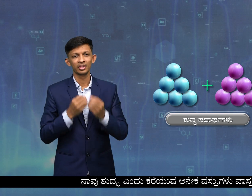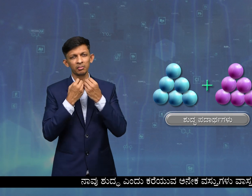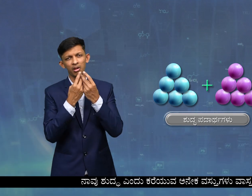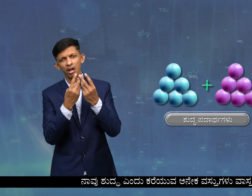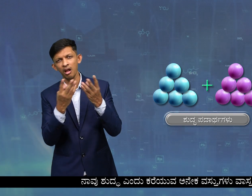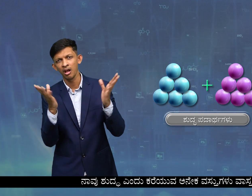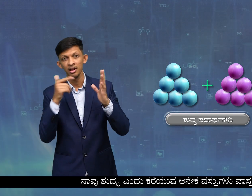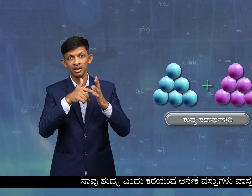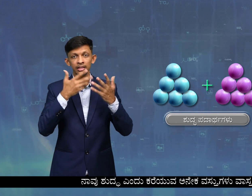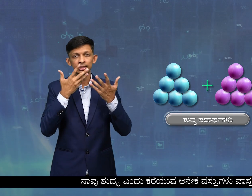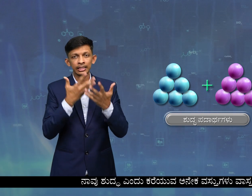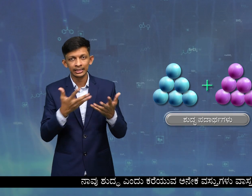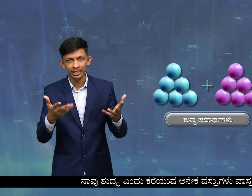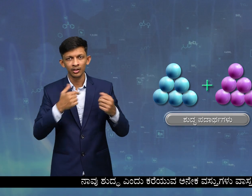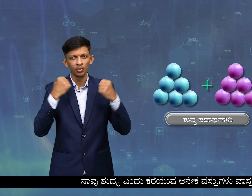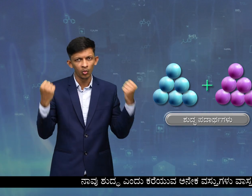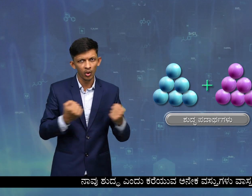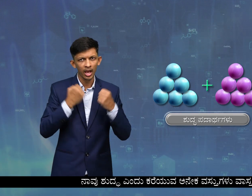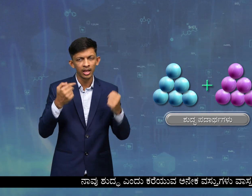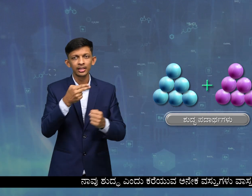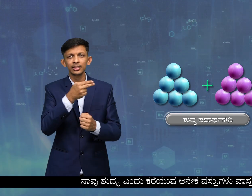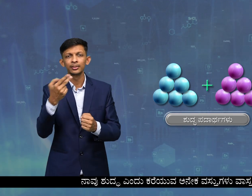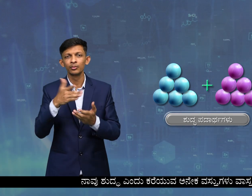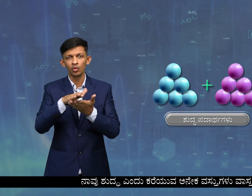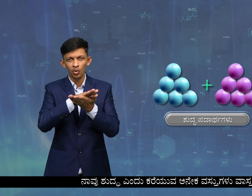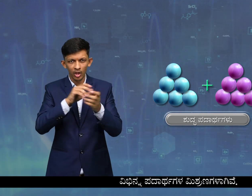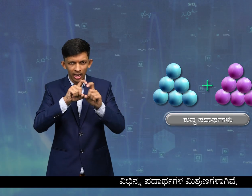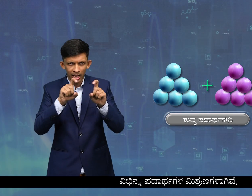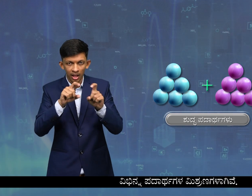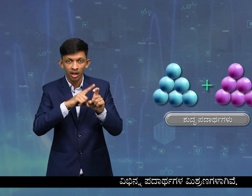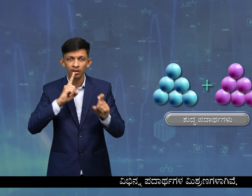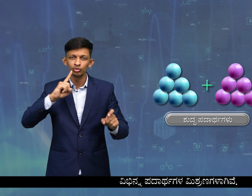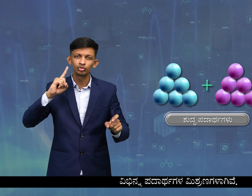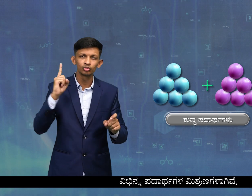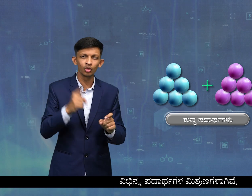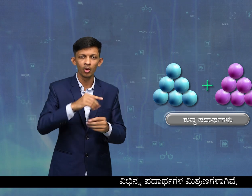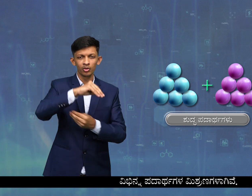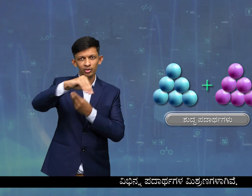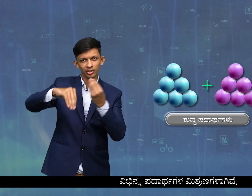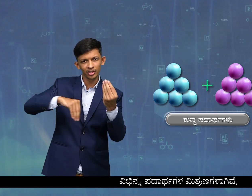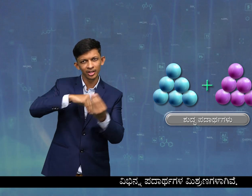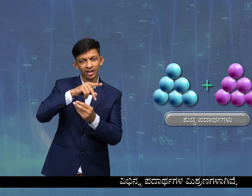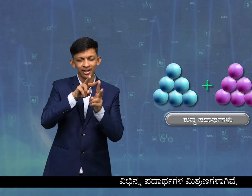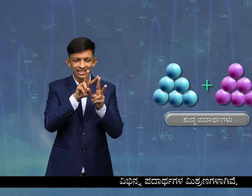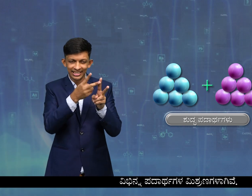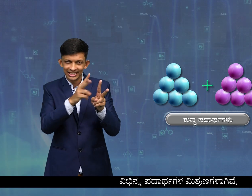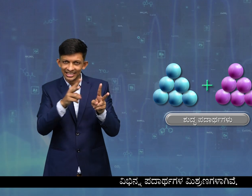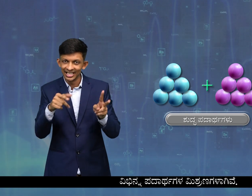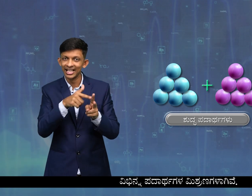ನಾವು ಶುದ್ಧ ಎಂದು ಕರೆಯುವ ಅನೇಕ ವಸ್ತುಗಳು ವಾಸ್ತವವಾಗಿ ವಿಭಿನ್ನ ಪದಾರ್ಥಗಳ ಮಿಶ್ರಣಗಳಾಗಿವೆ.